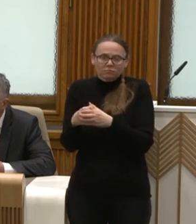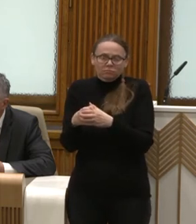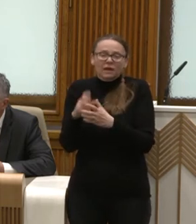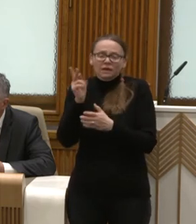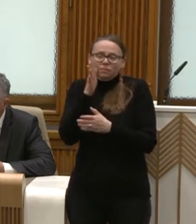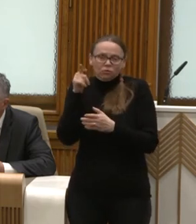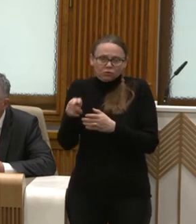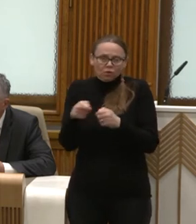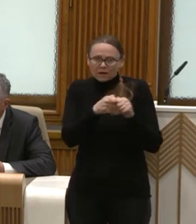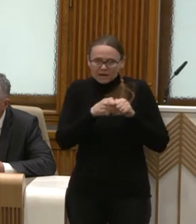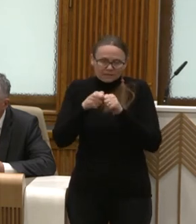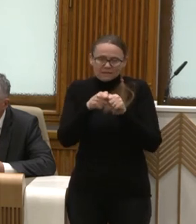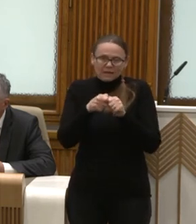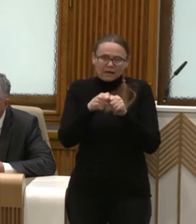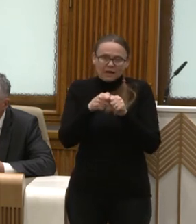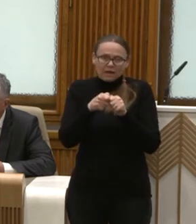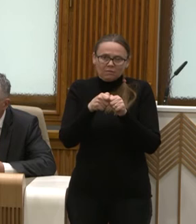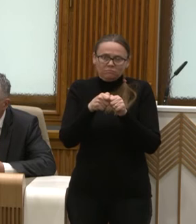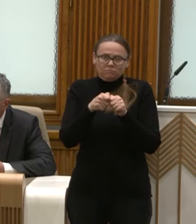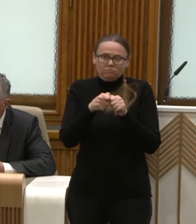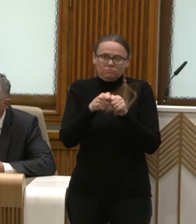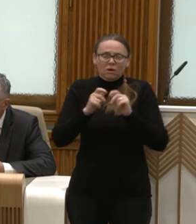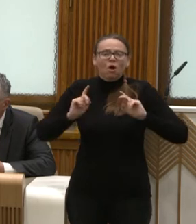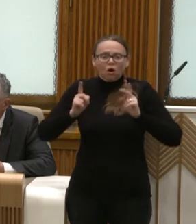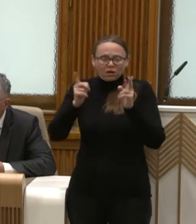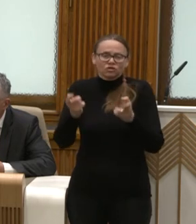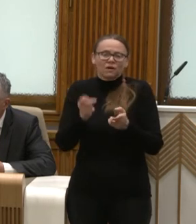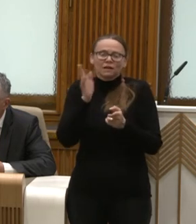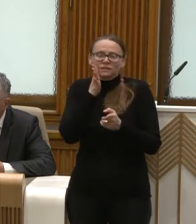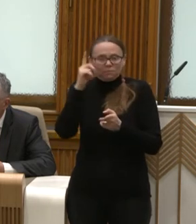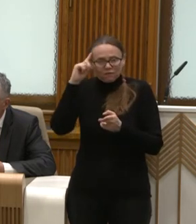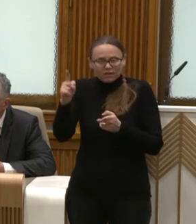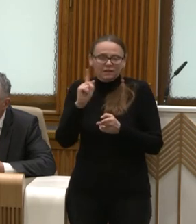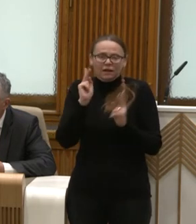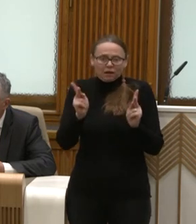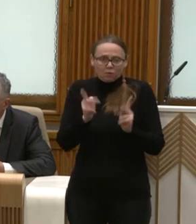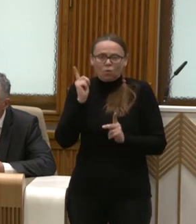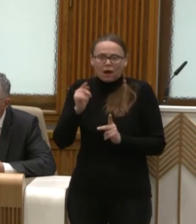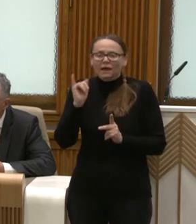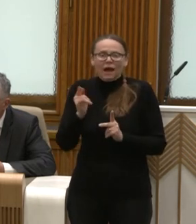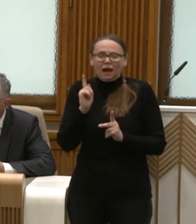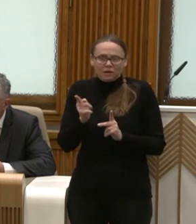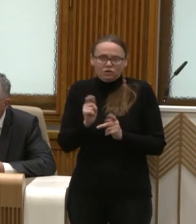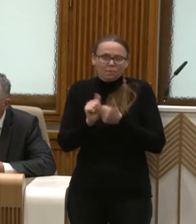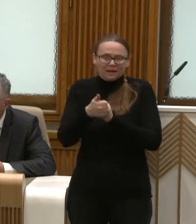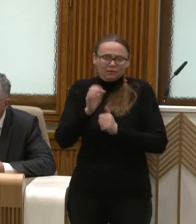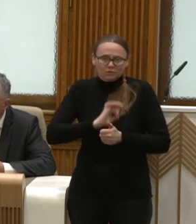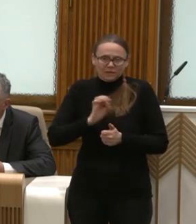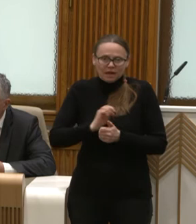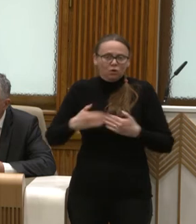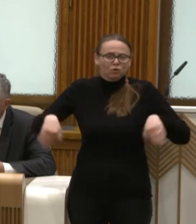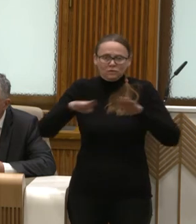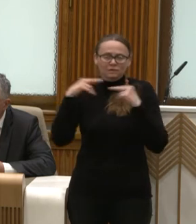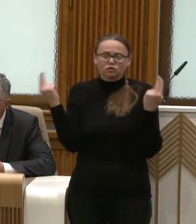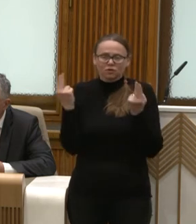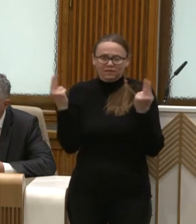organizirale, distribuirale, ne, da se bo vedelo, kako in kaj, in kaj so prioritete. Zdaj, vsem slovenskim medijem